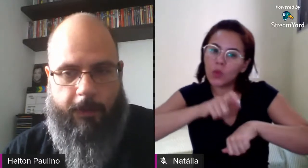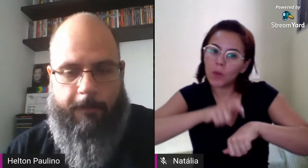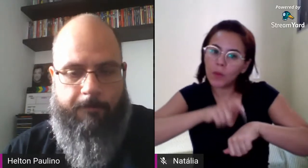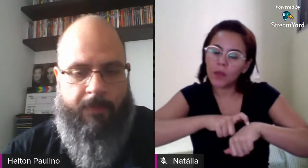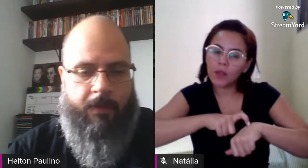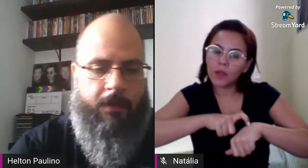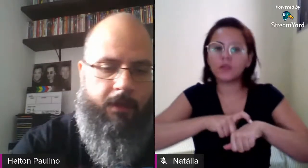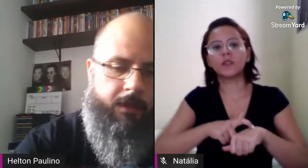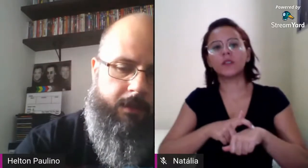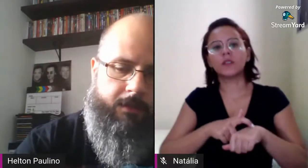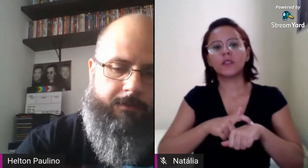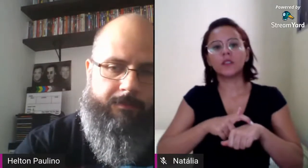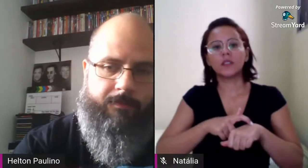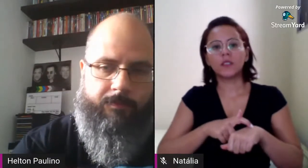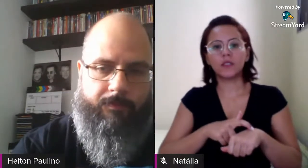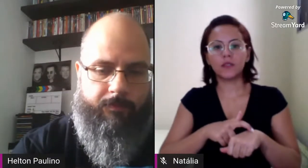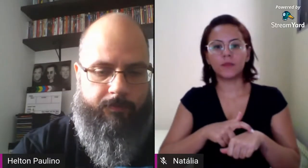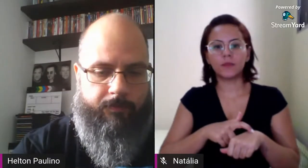egressos, né?